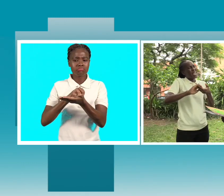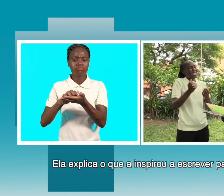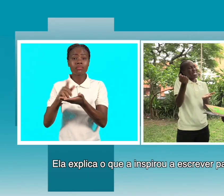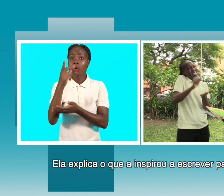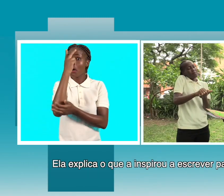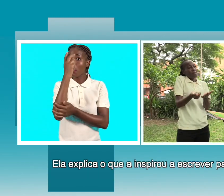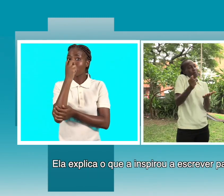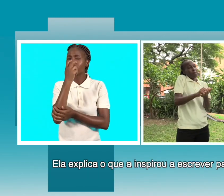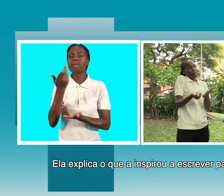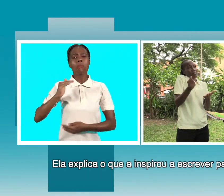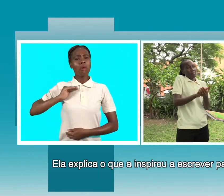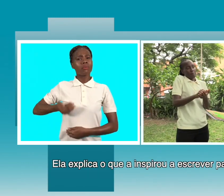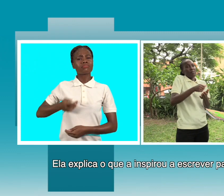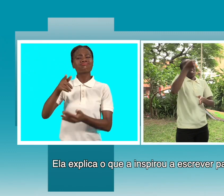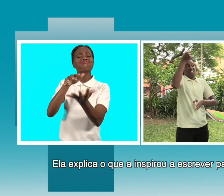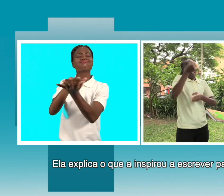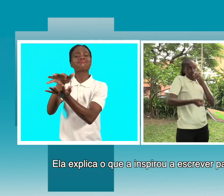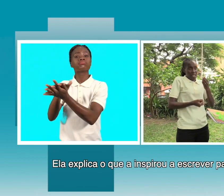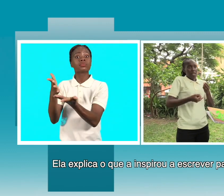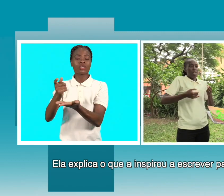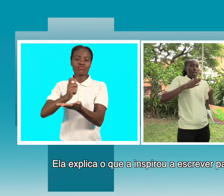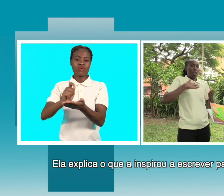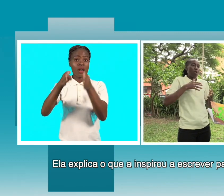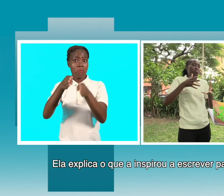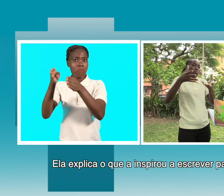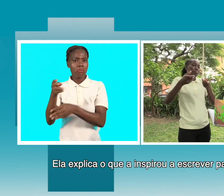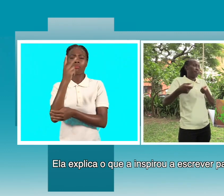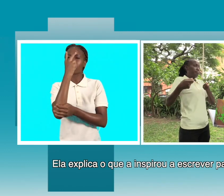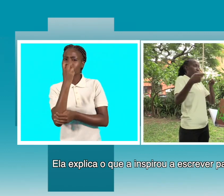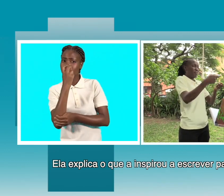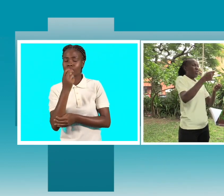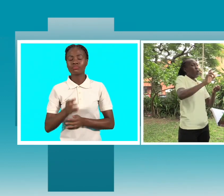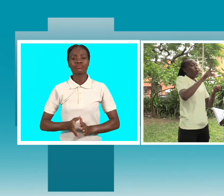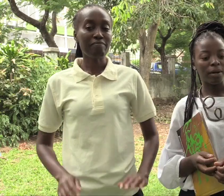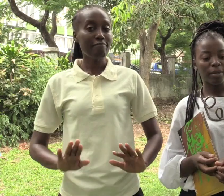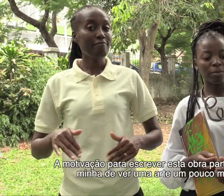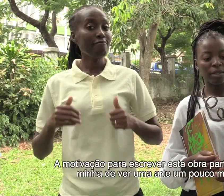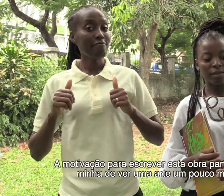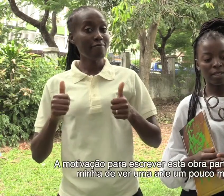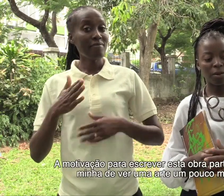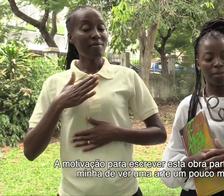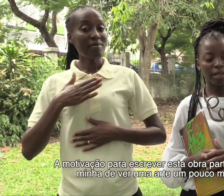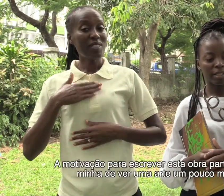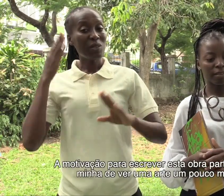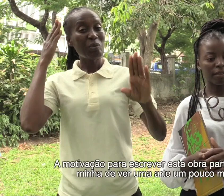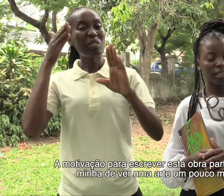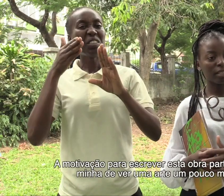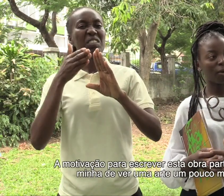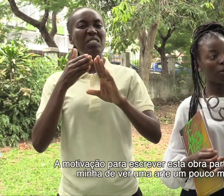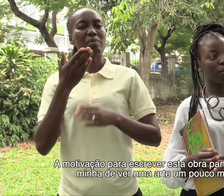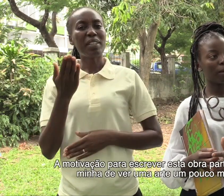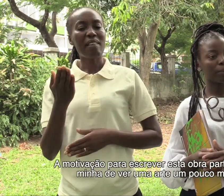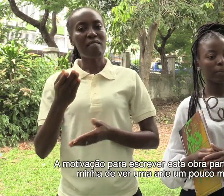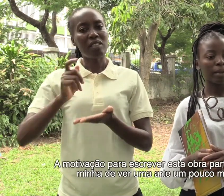braile. Ela explica o que a inspirou a escrever para pessoas cegas. A minha motivação para escrever